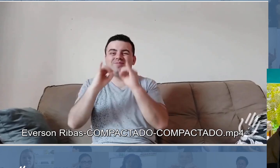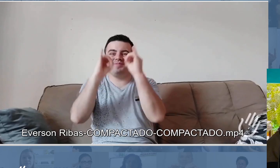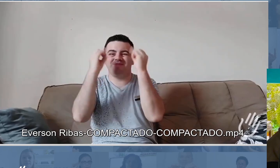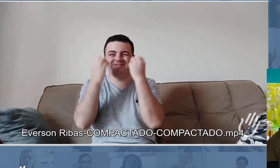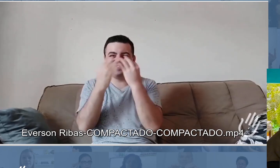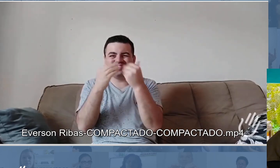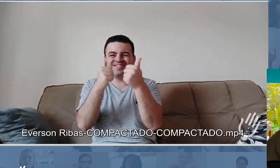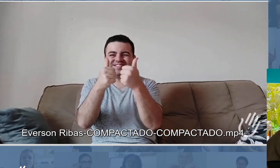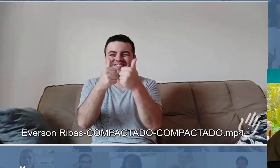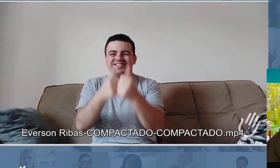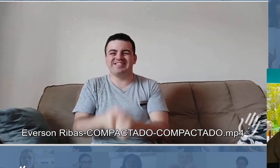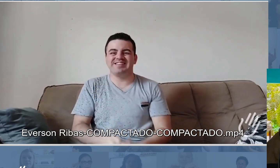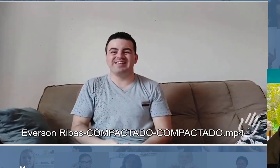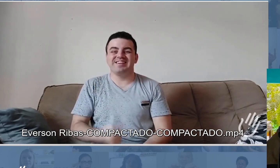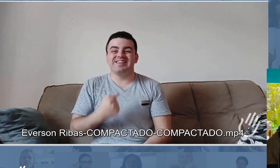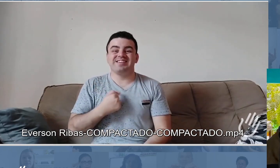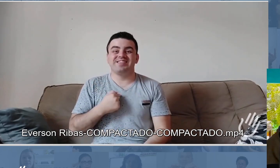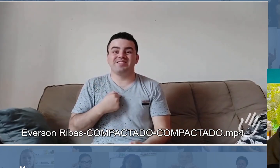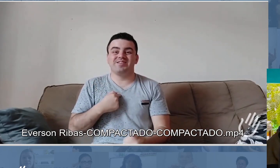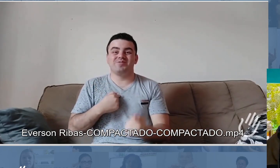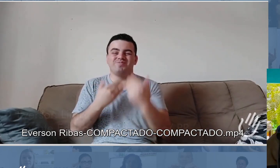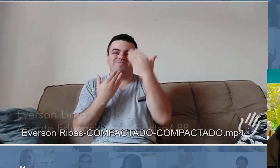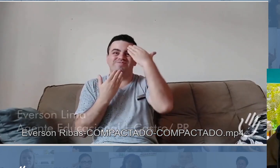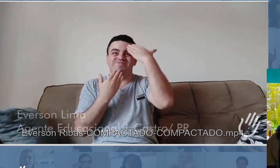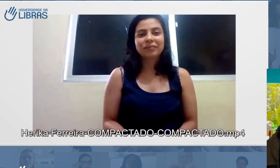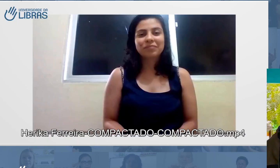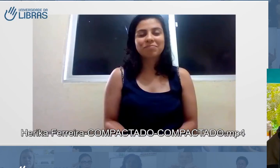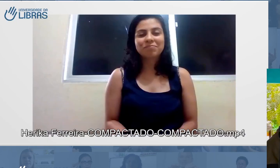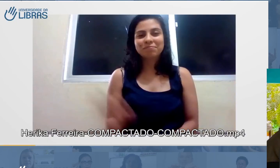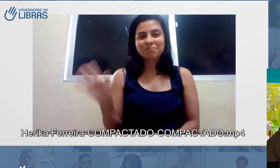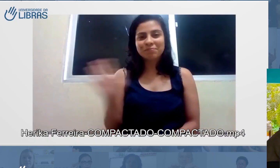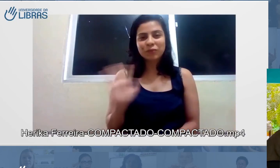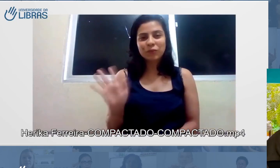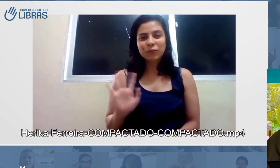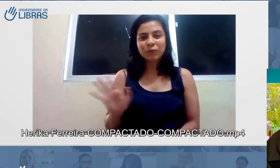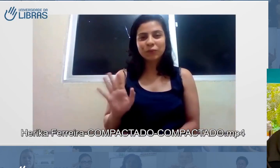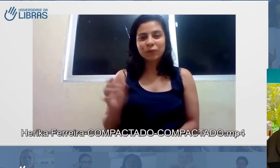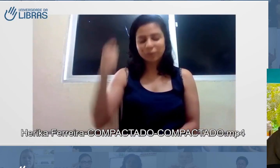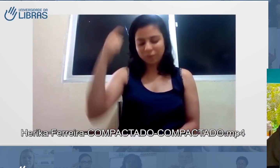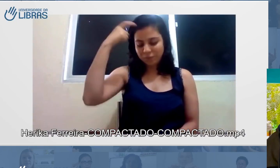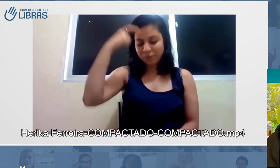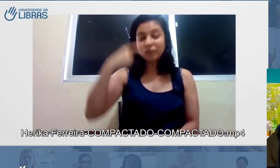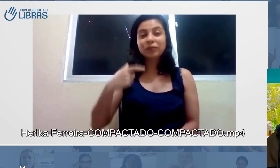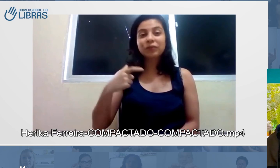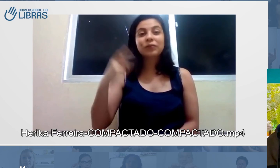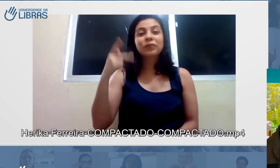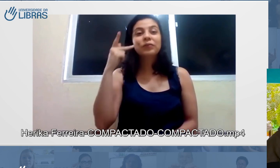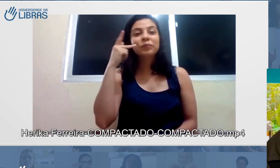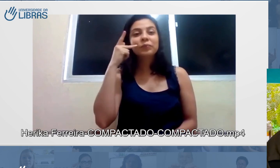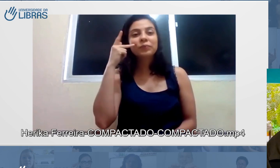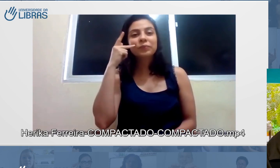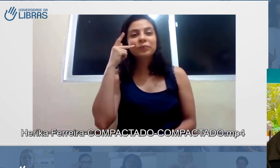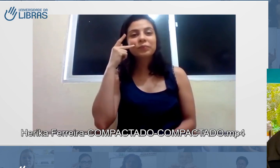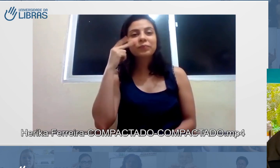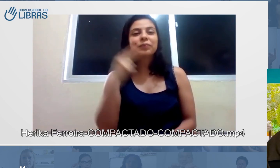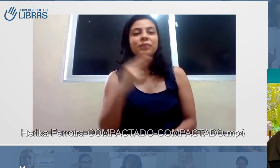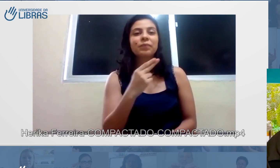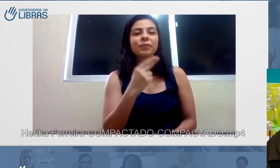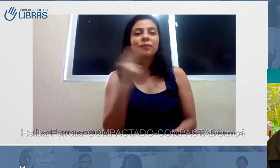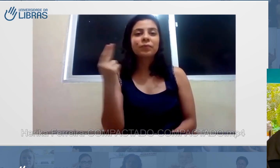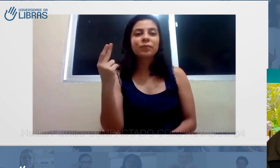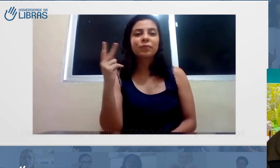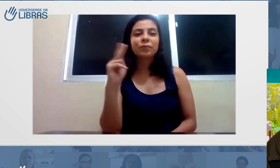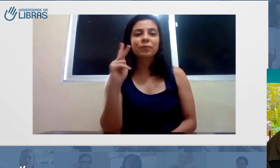O Everson, que antes só ficava decorando os sinais e agora ele sinalizando. A Érica, que hoje interpreta na igreja e que,